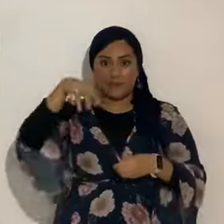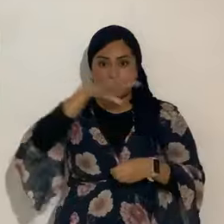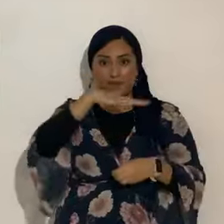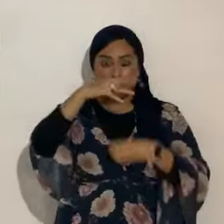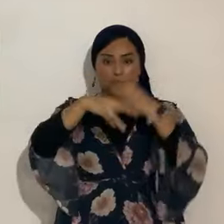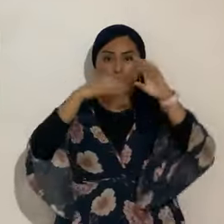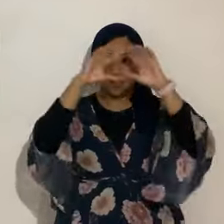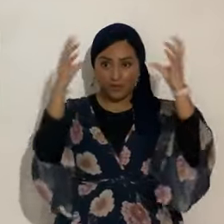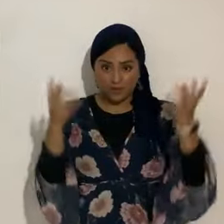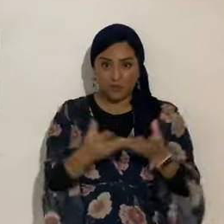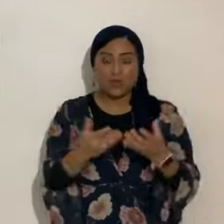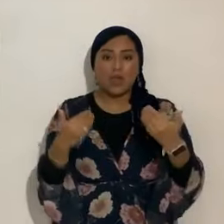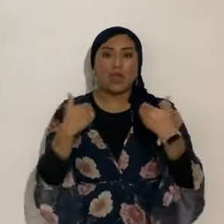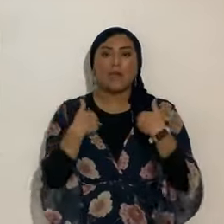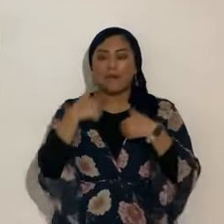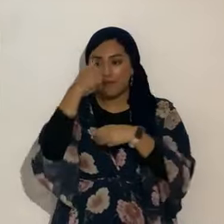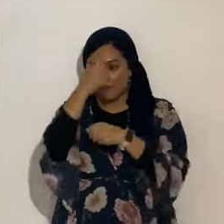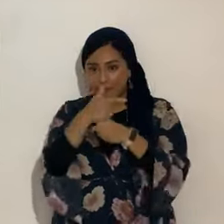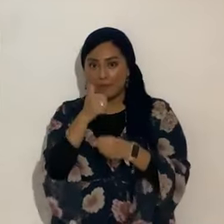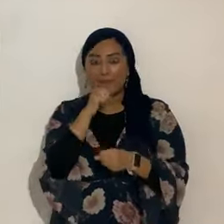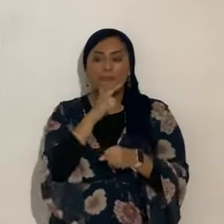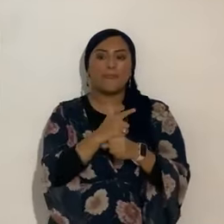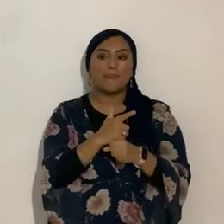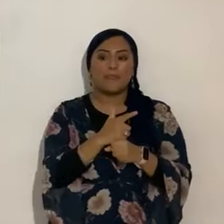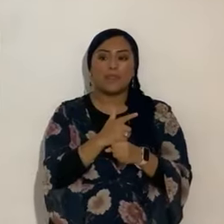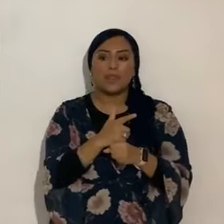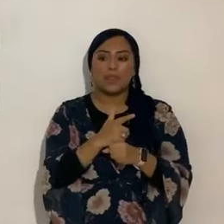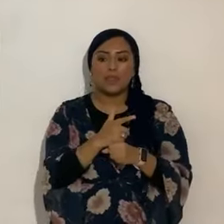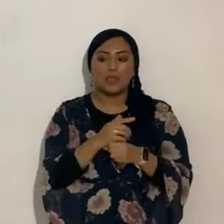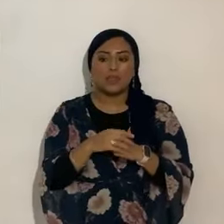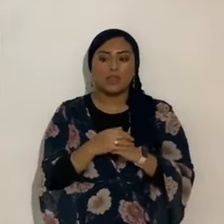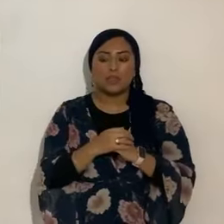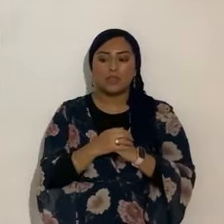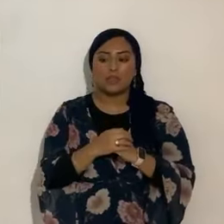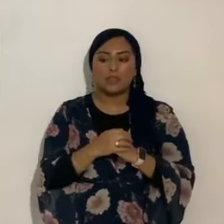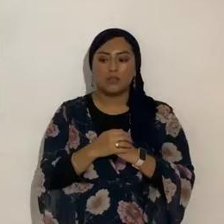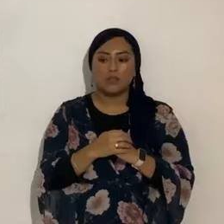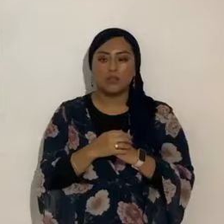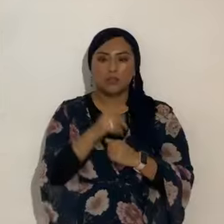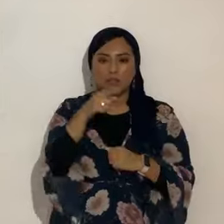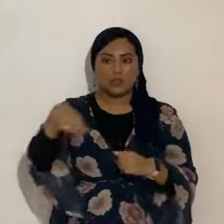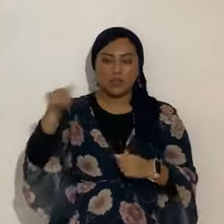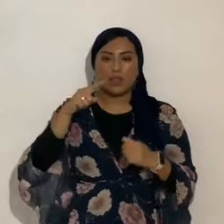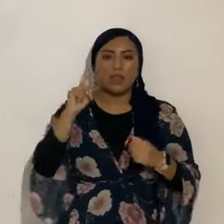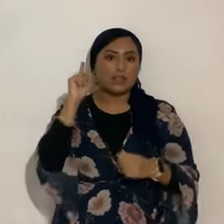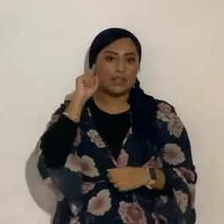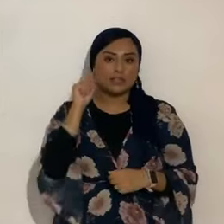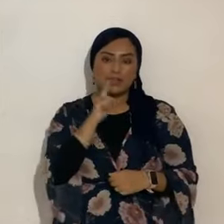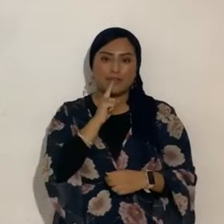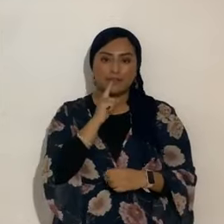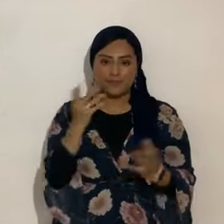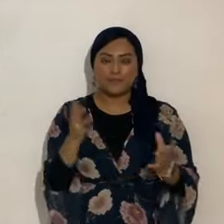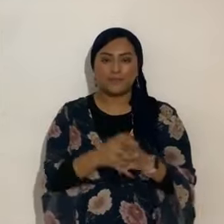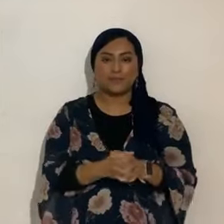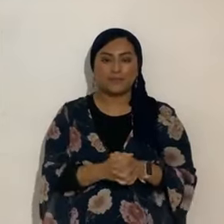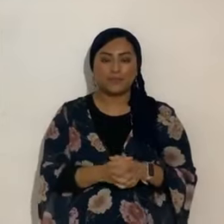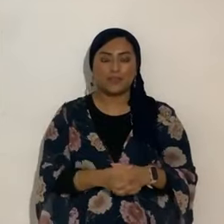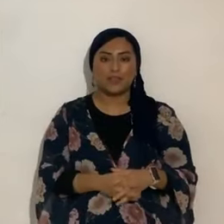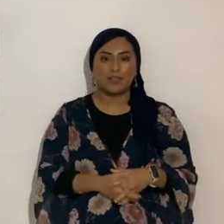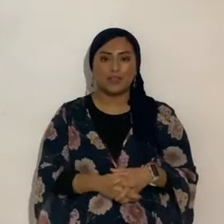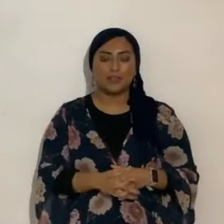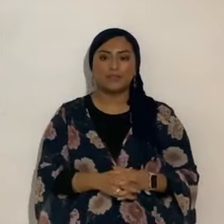nivel mundial, tenemos hermanos que se les llama sordomudos. Perdónenme, no estoy ofendiendo a